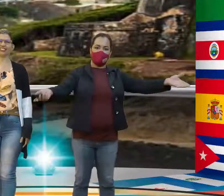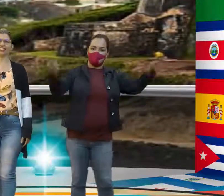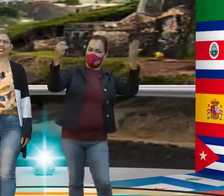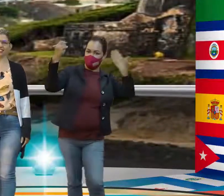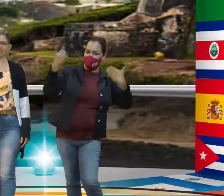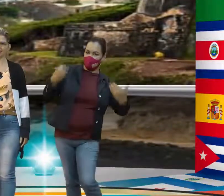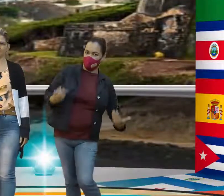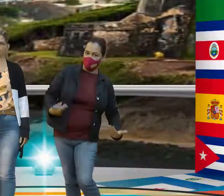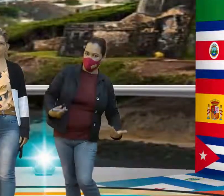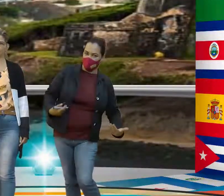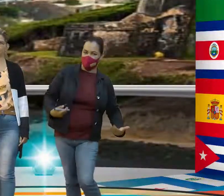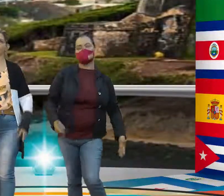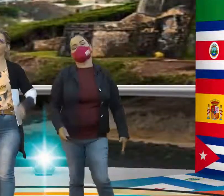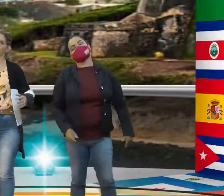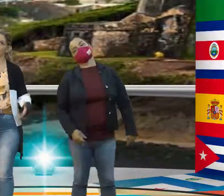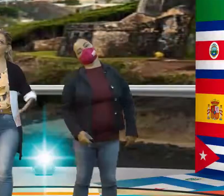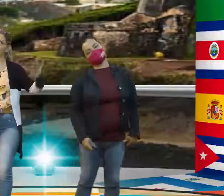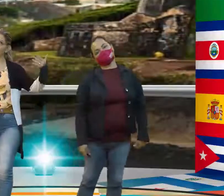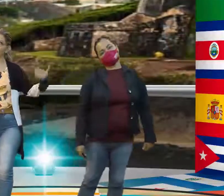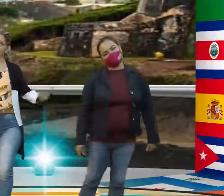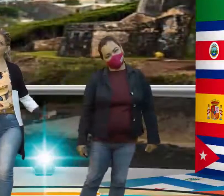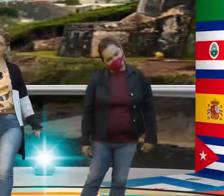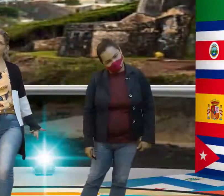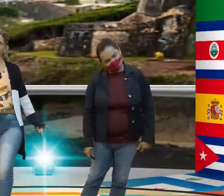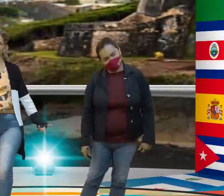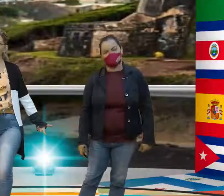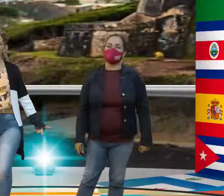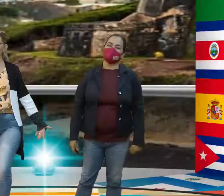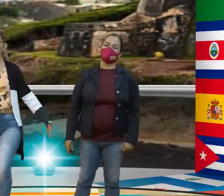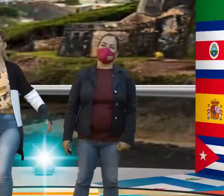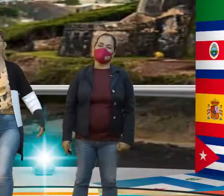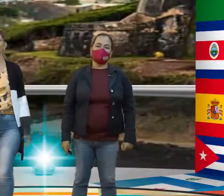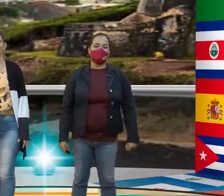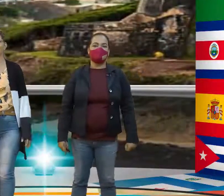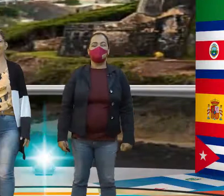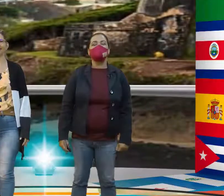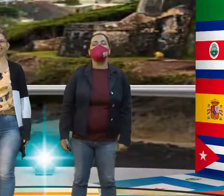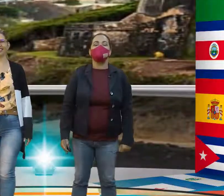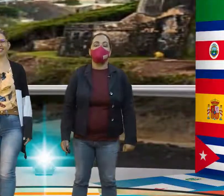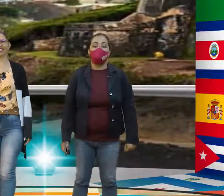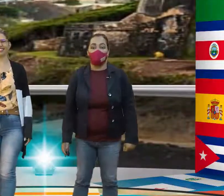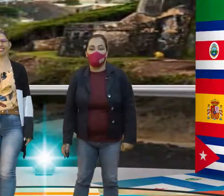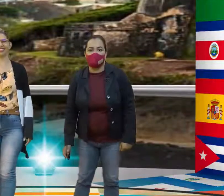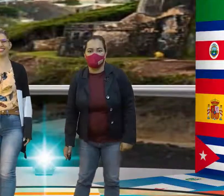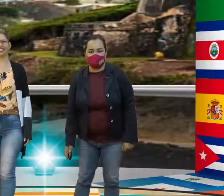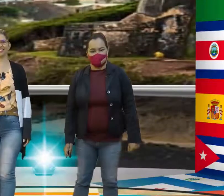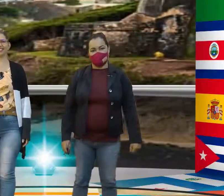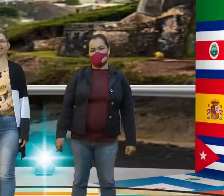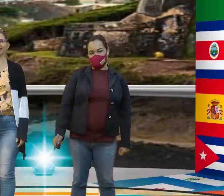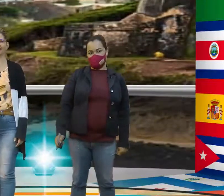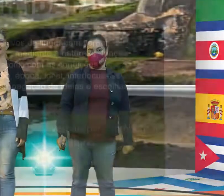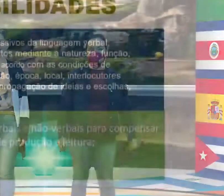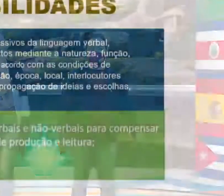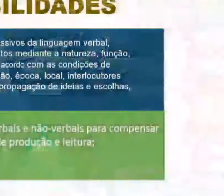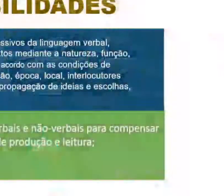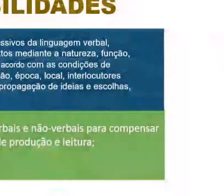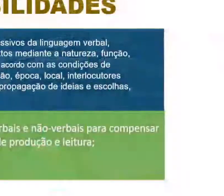respondeu eu. E quando tiver a Aila, sou eu. Então, sim, bora para nossa